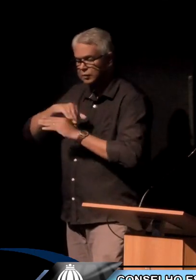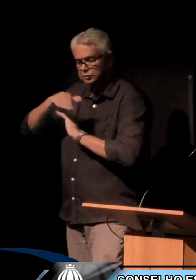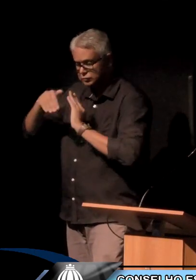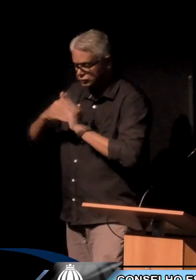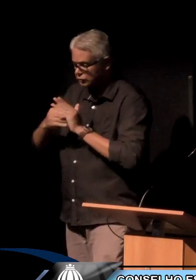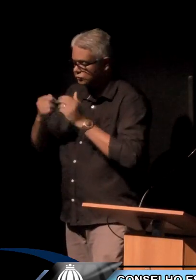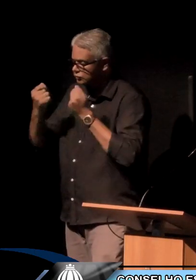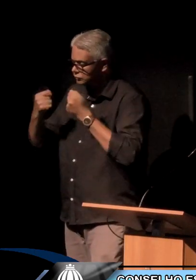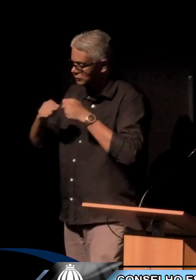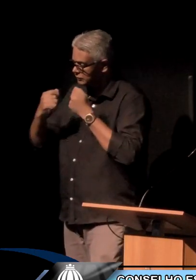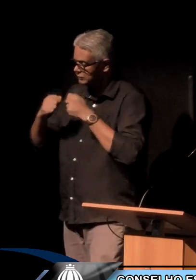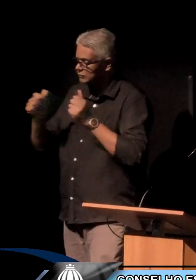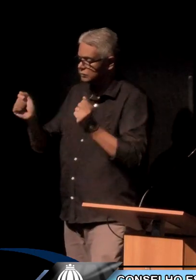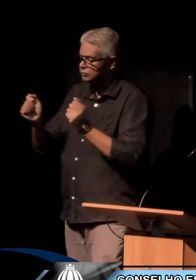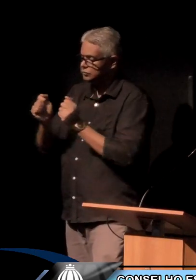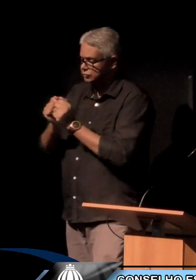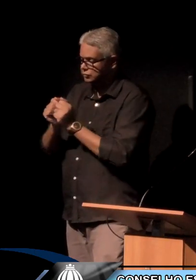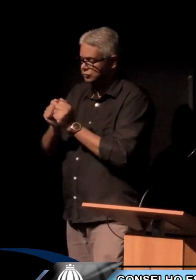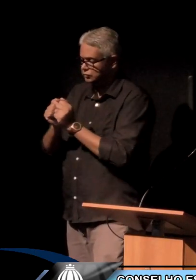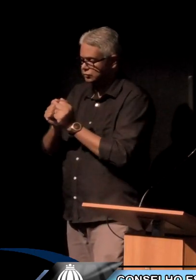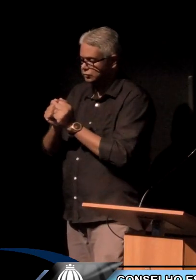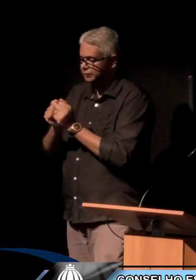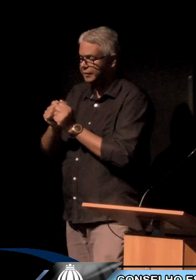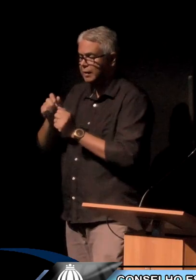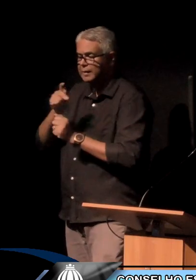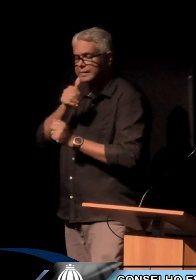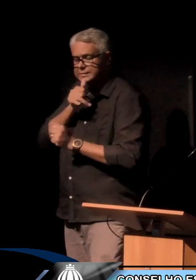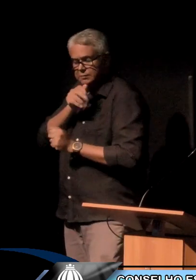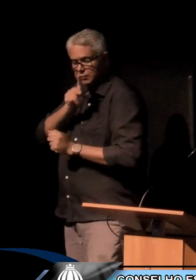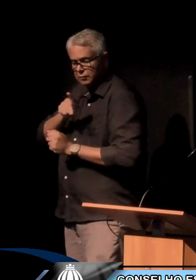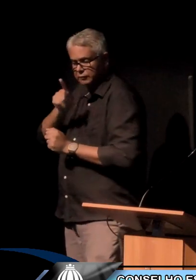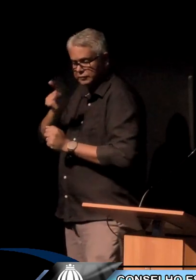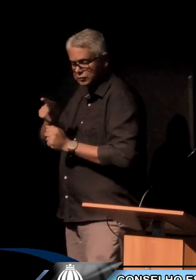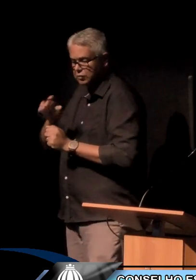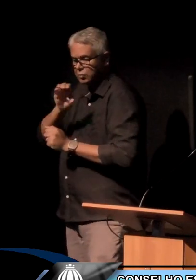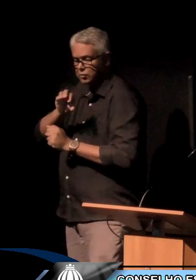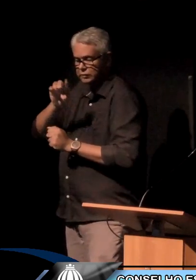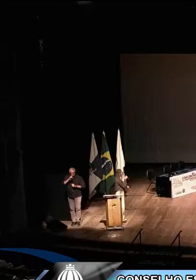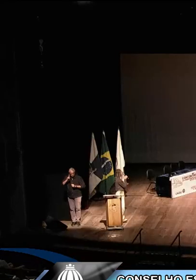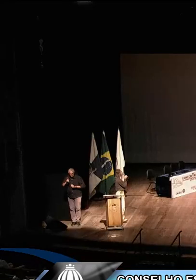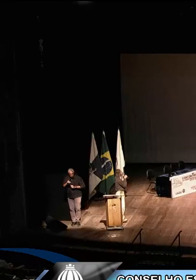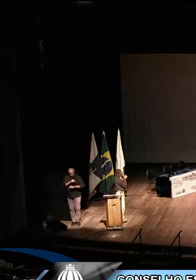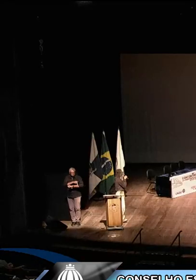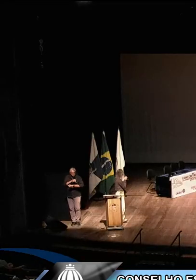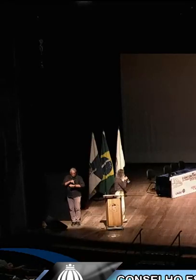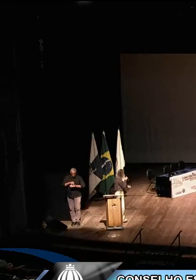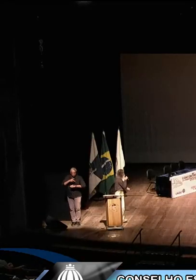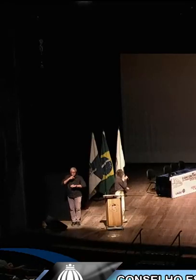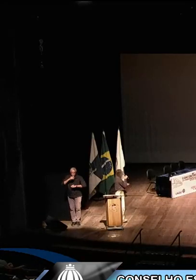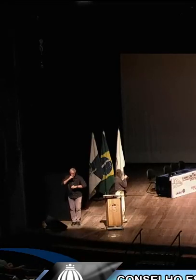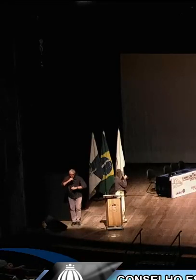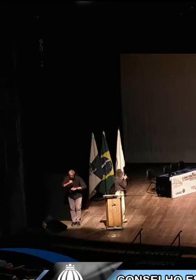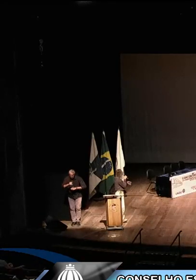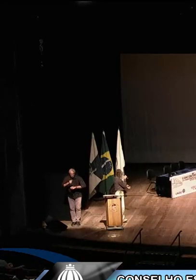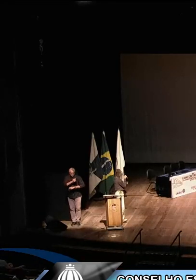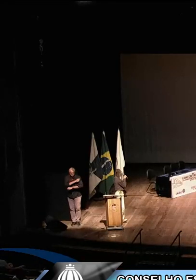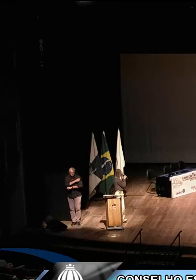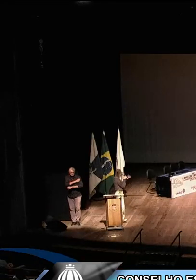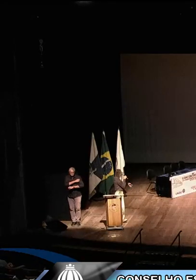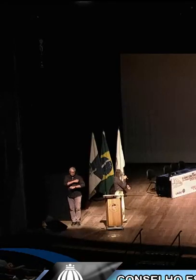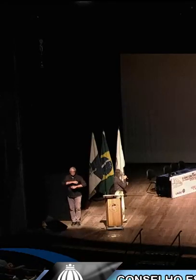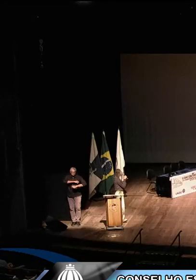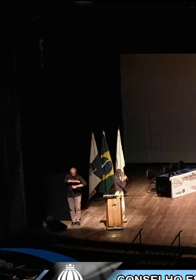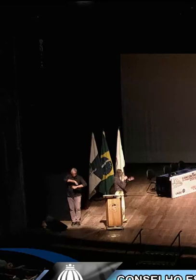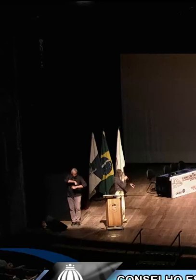precisa estar Unido para esse acontecer professor coordenador pedagógico diretor aluno pai de aluno né as merendeiras os